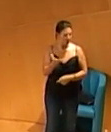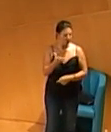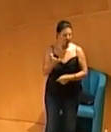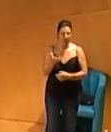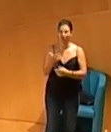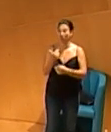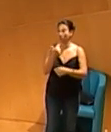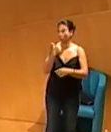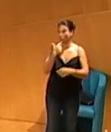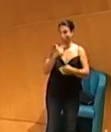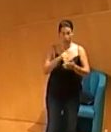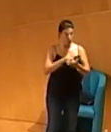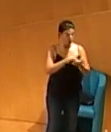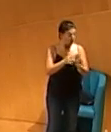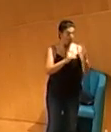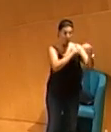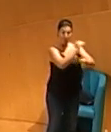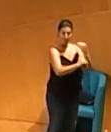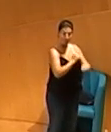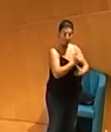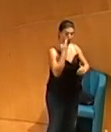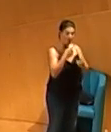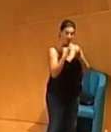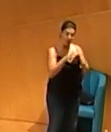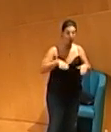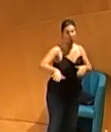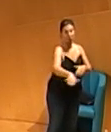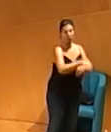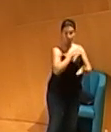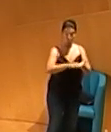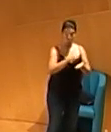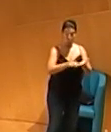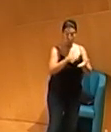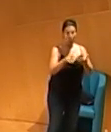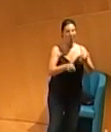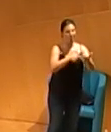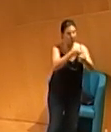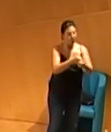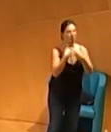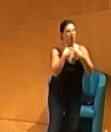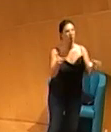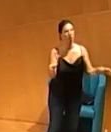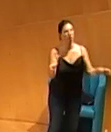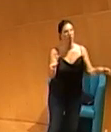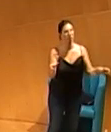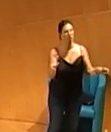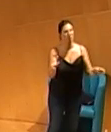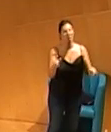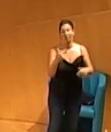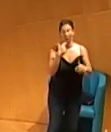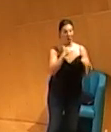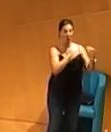désigne toute la programmation à l'échelle de la ville de Toulouse qui est faite, toute la programmation qui